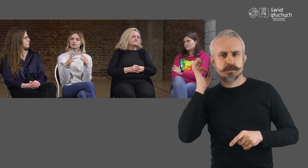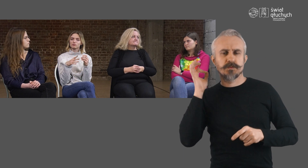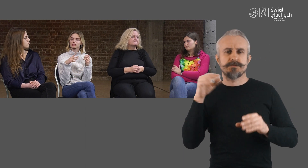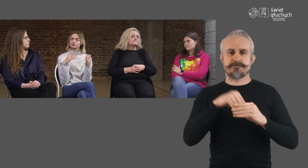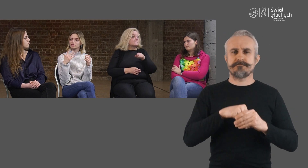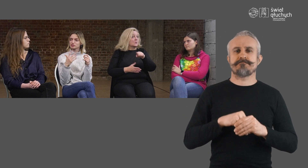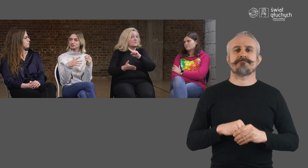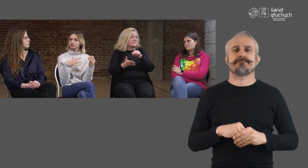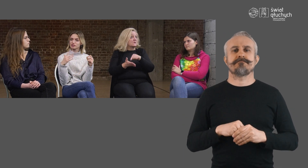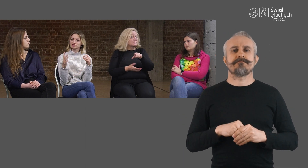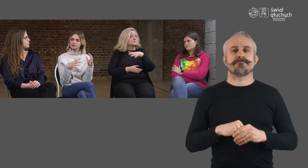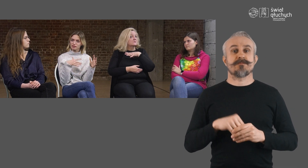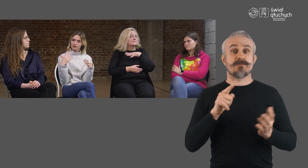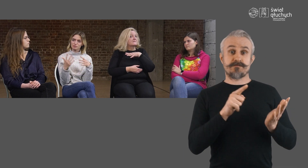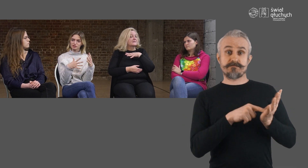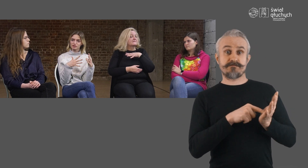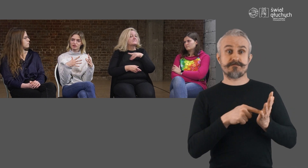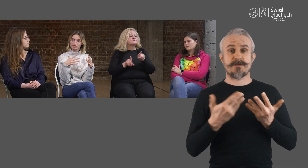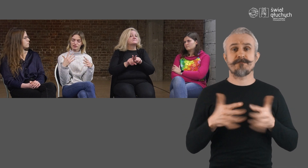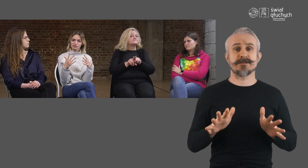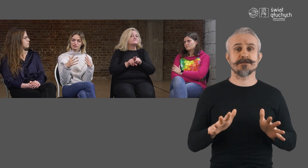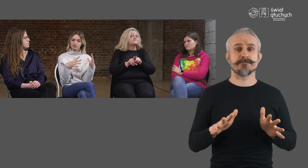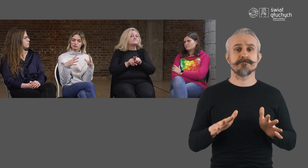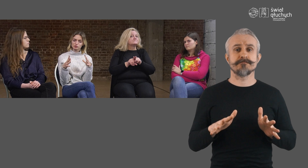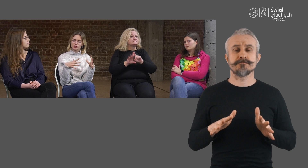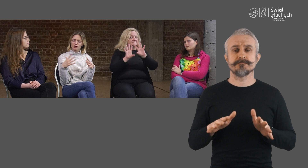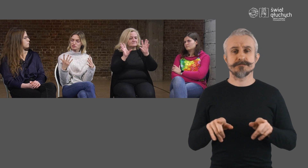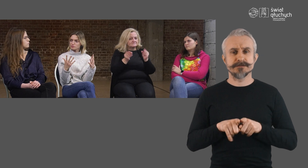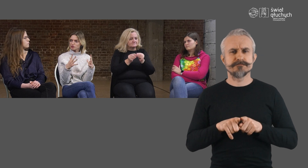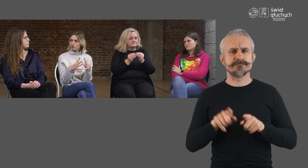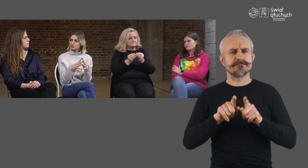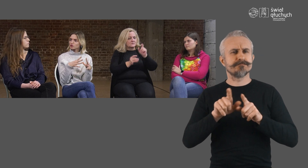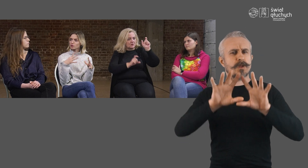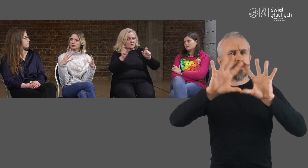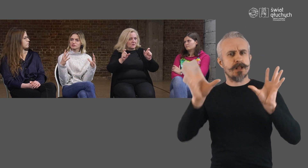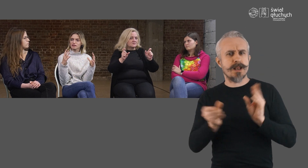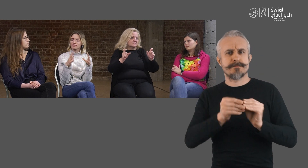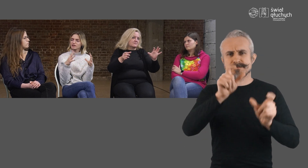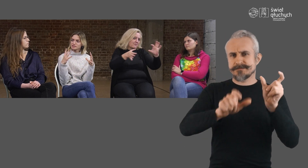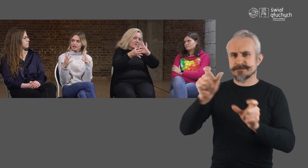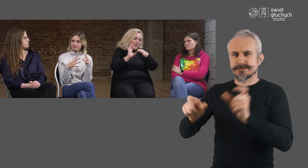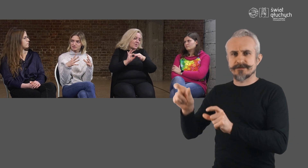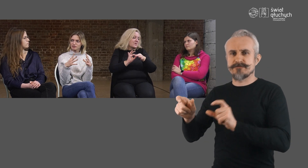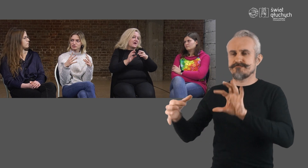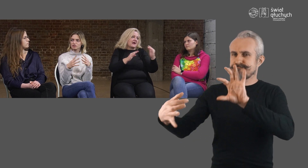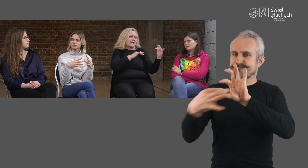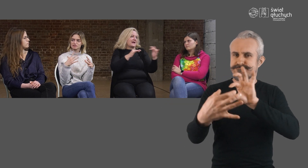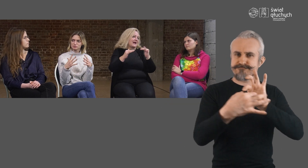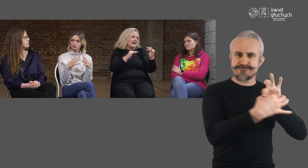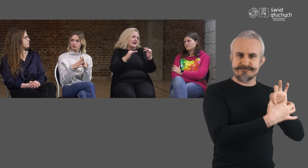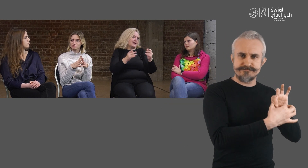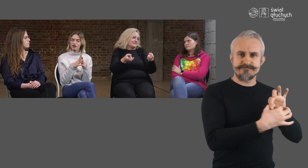I tam właśnie jednocześnie wszystkie jakby takie różne osoby się łączą i taka fajna relacja